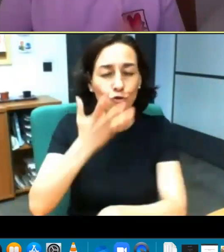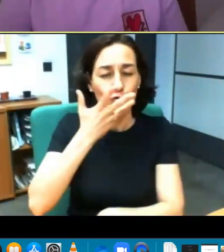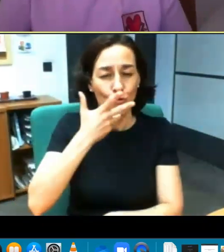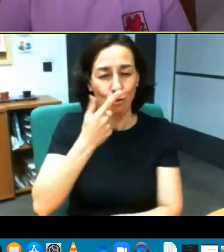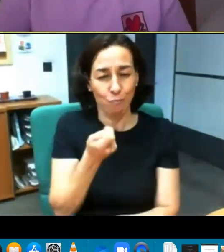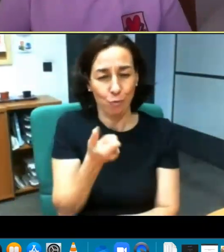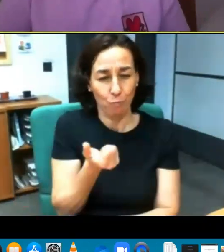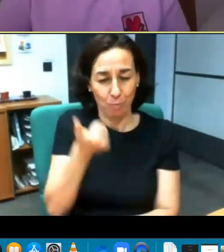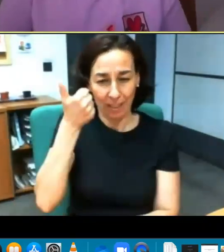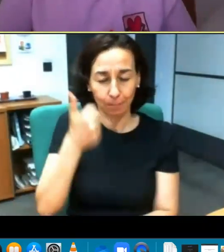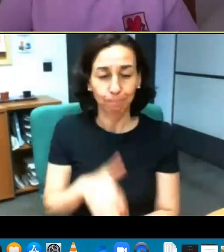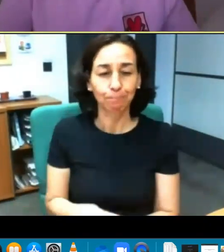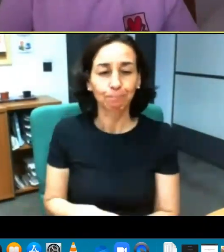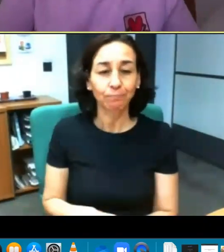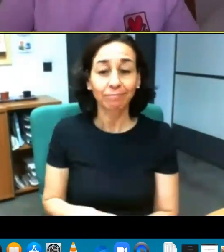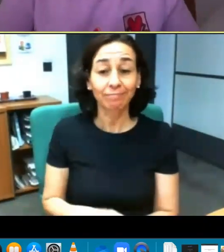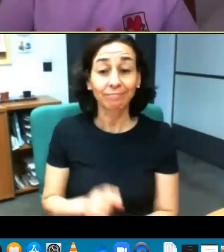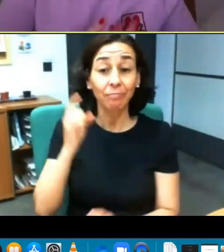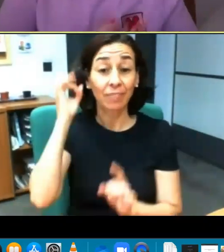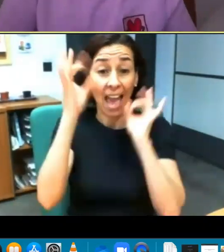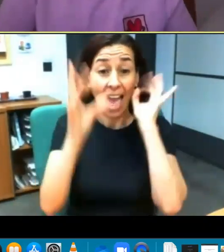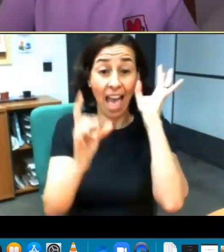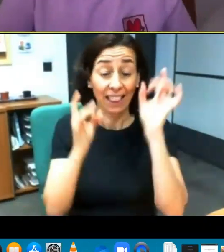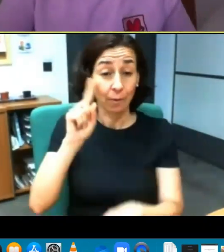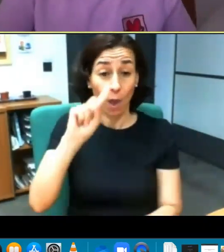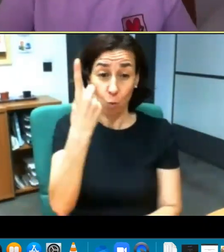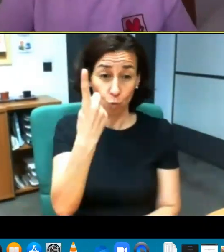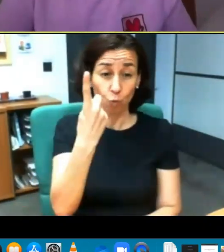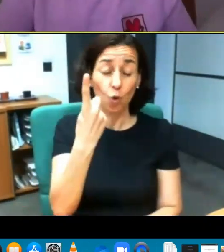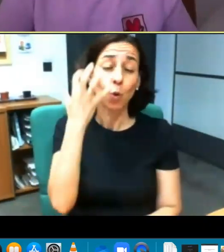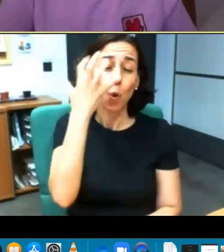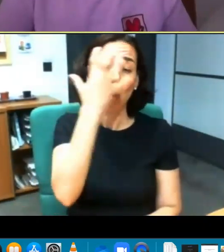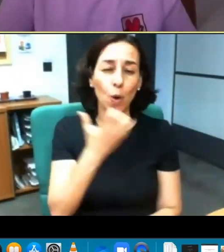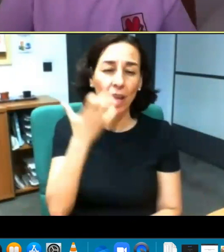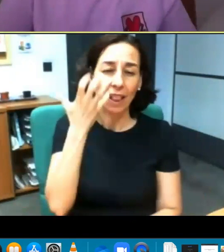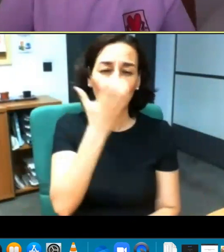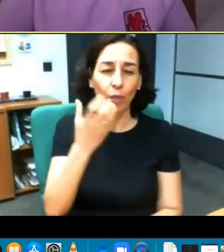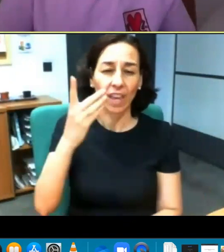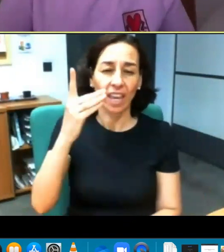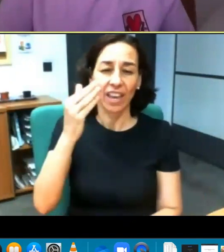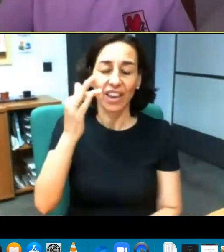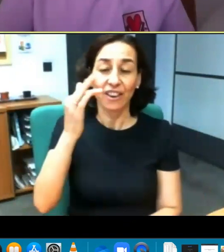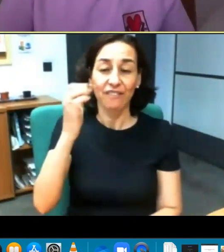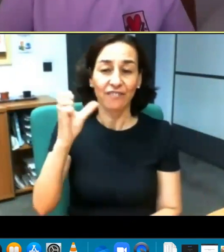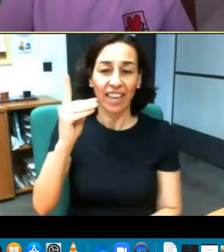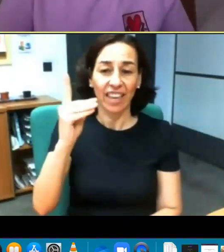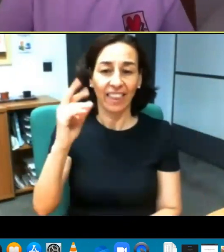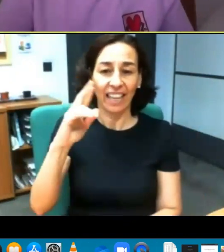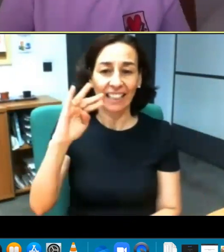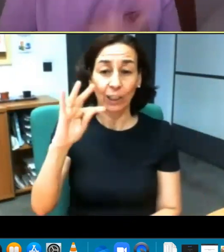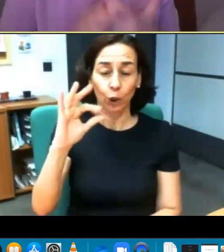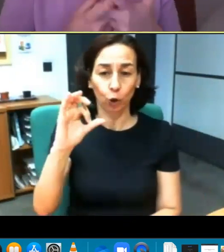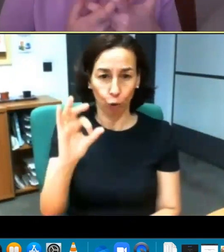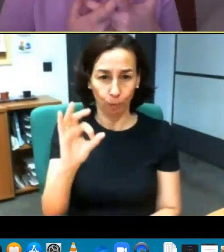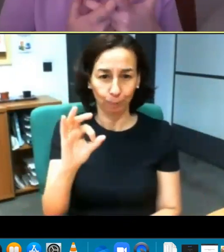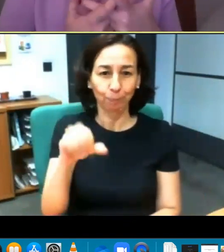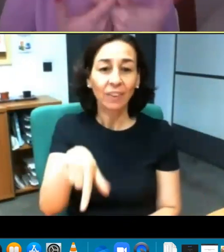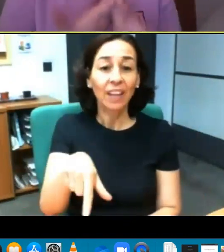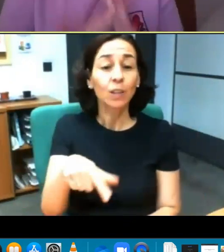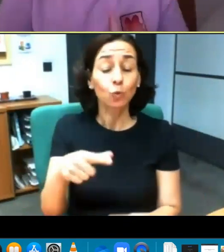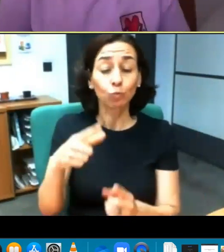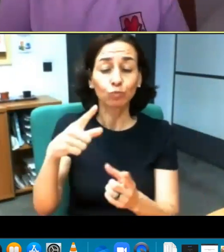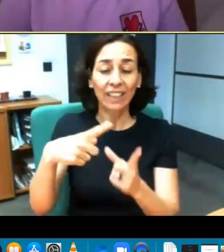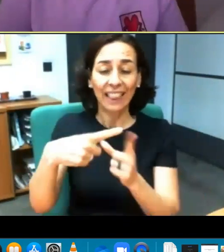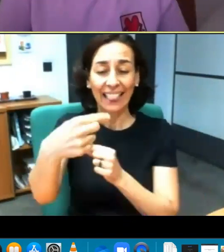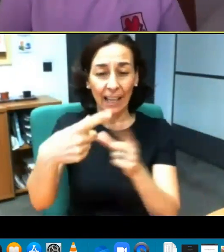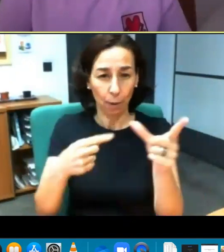primera actividad es la actividad del cuento de Federito, el trébol de 4 hojas, que es nuestro personaje